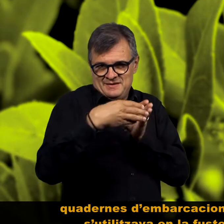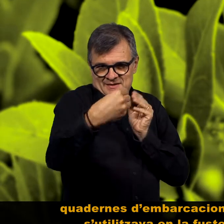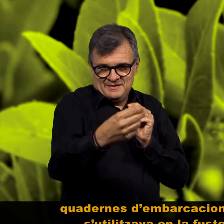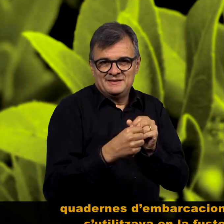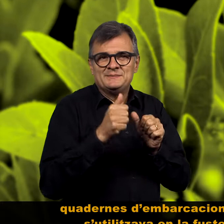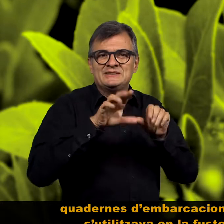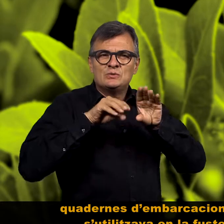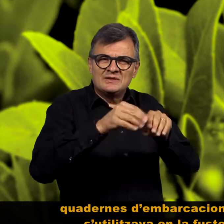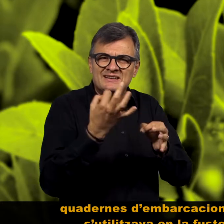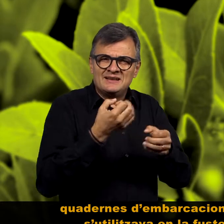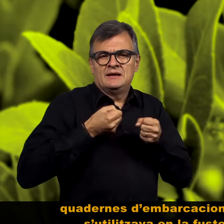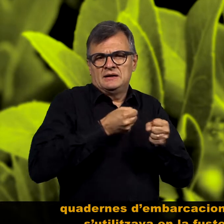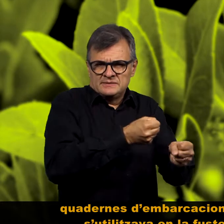fusteria i l'ebenisteria.